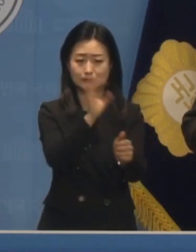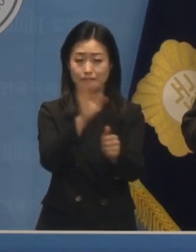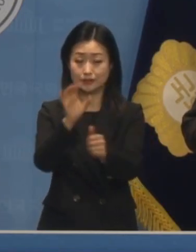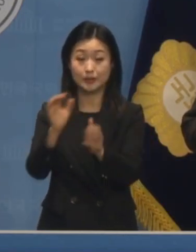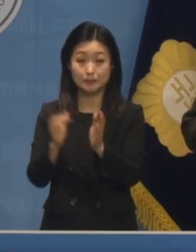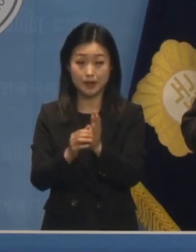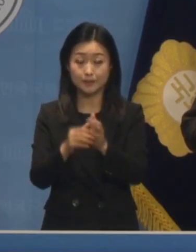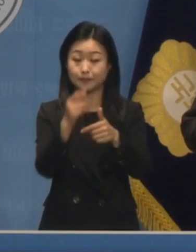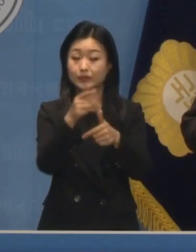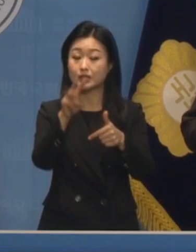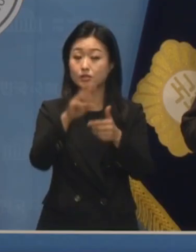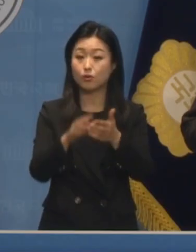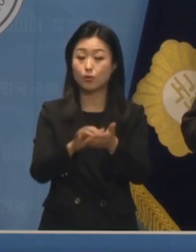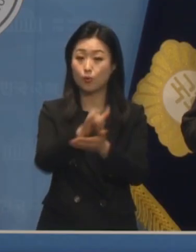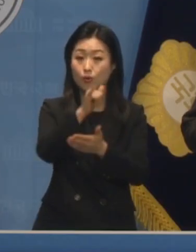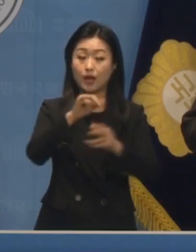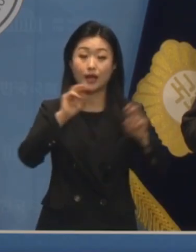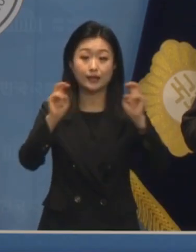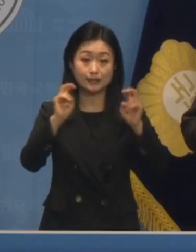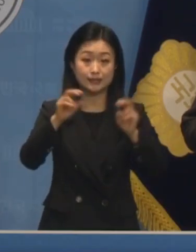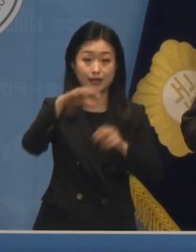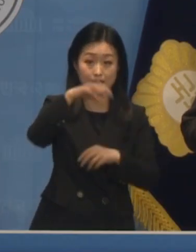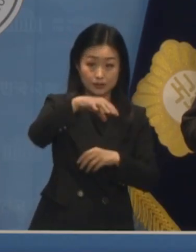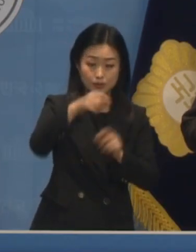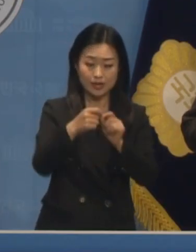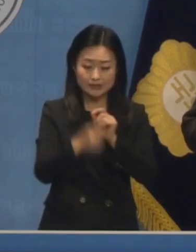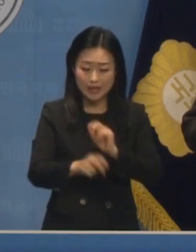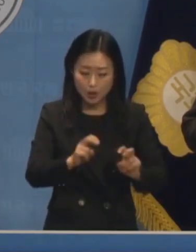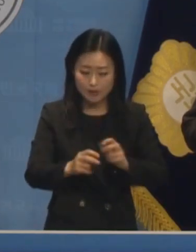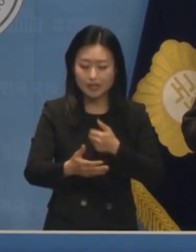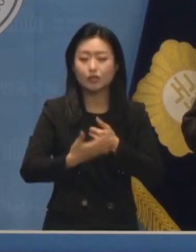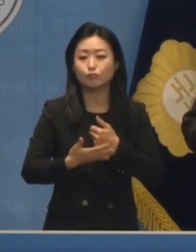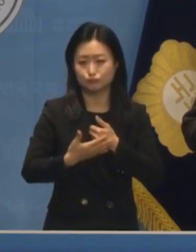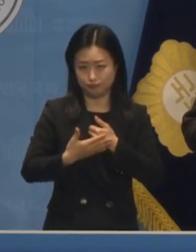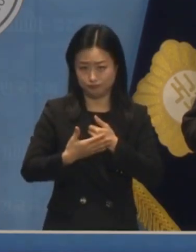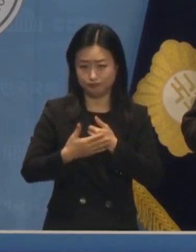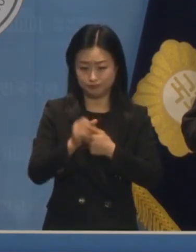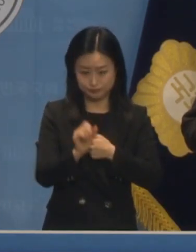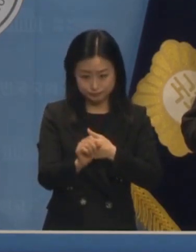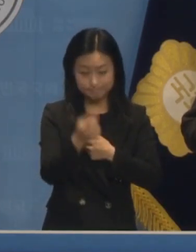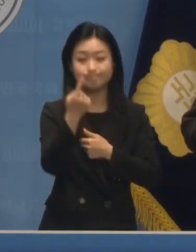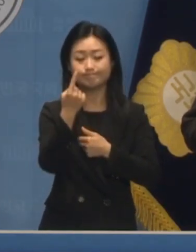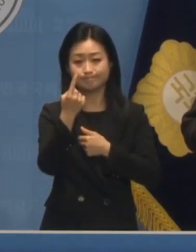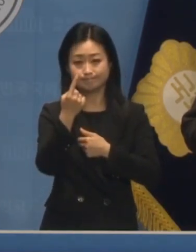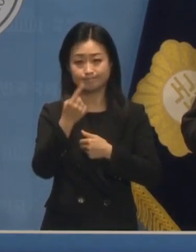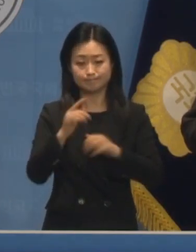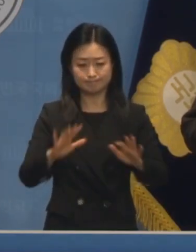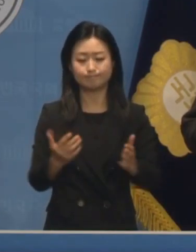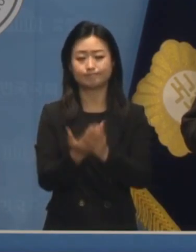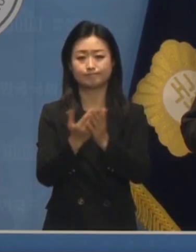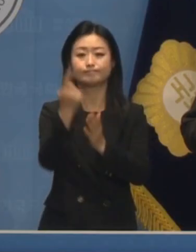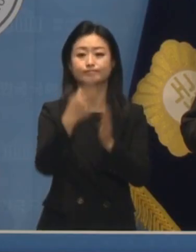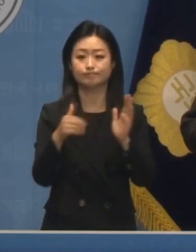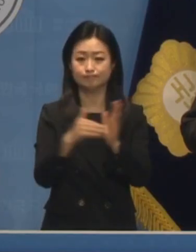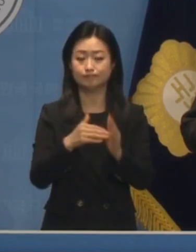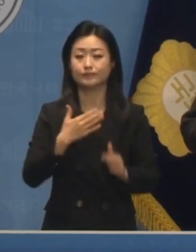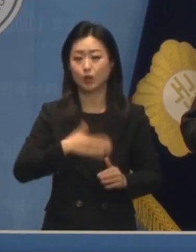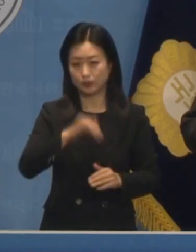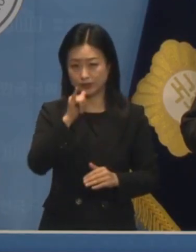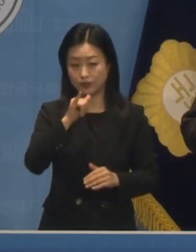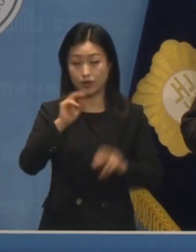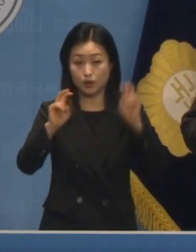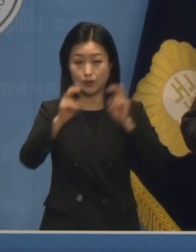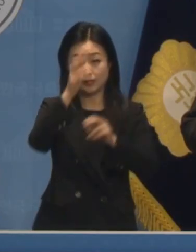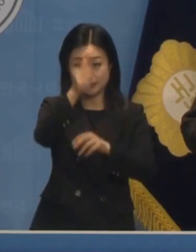있기까지 자회사 역할이 매우 중요했기에 소홀함 없이 챙기겠다고 약속을 했 했습니다 하지만